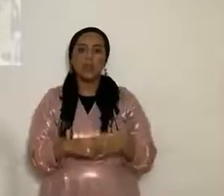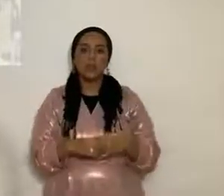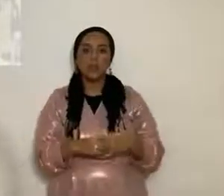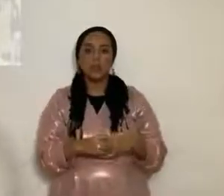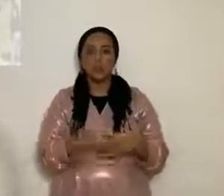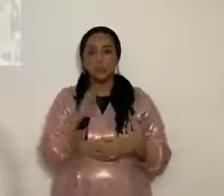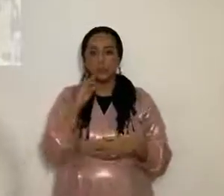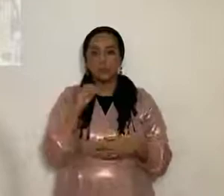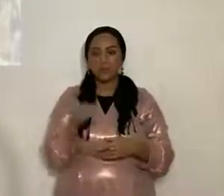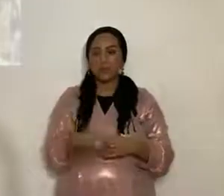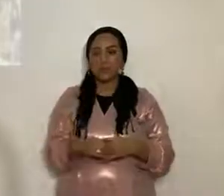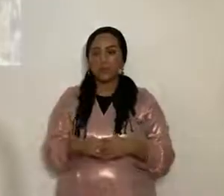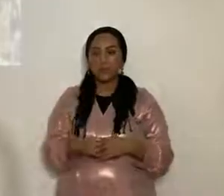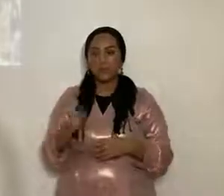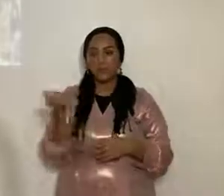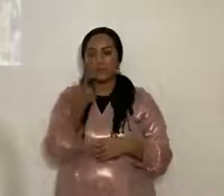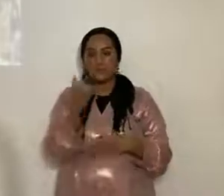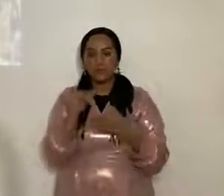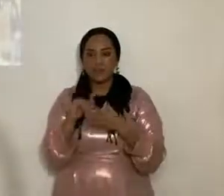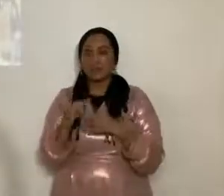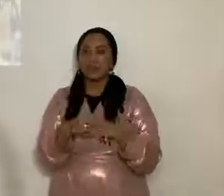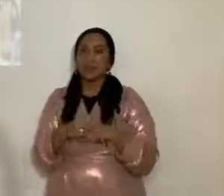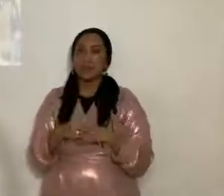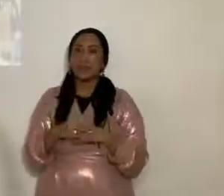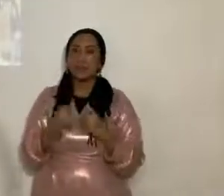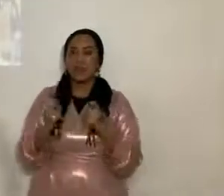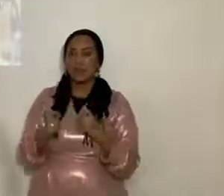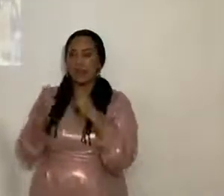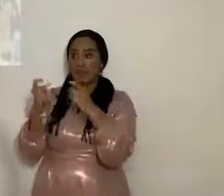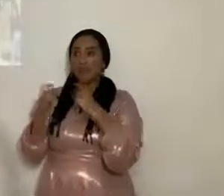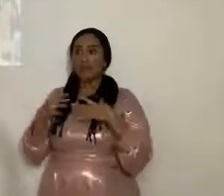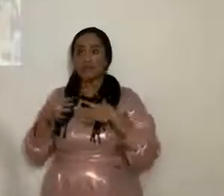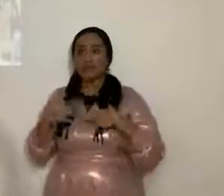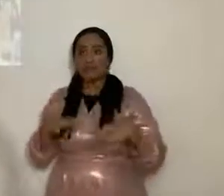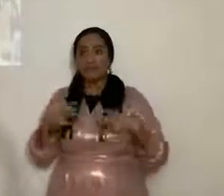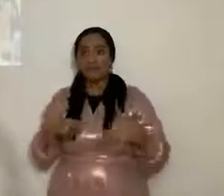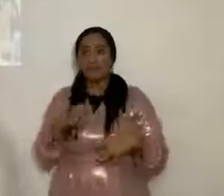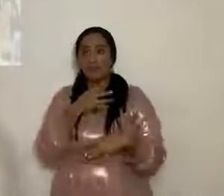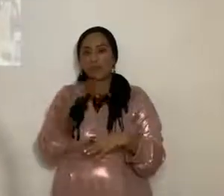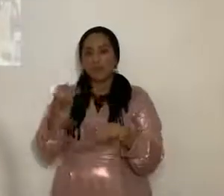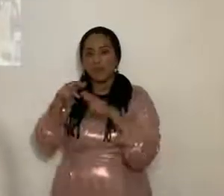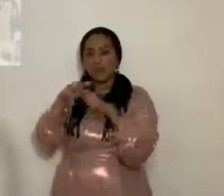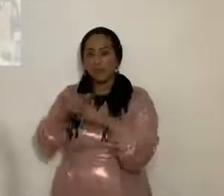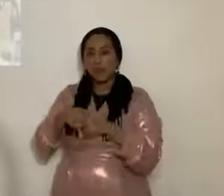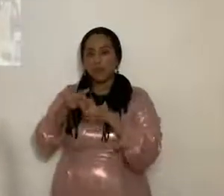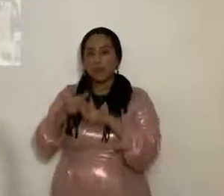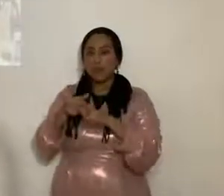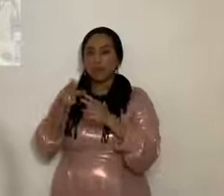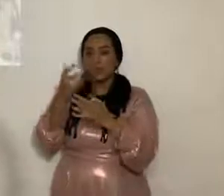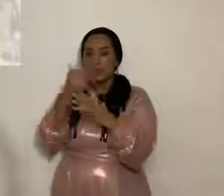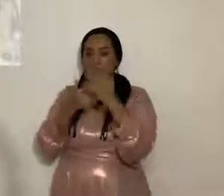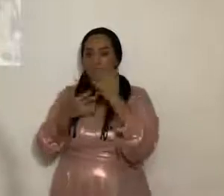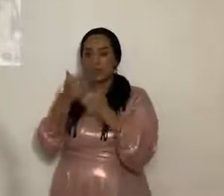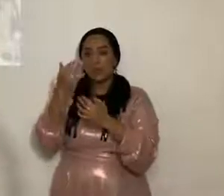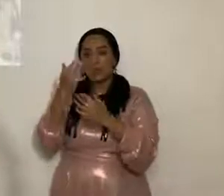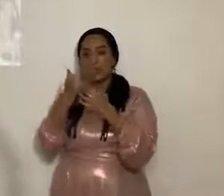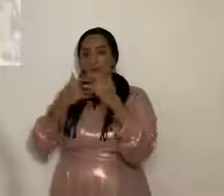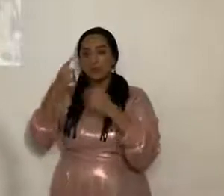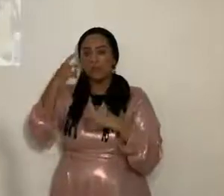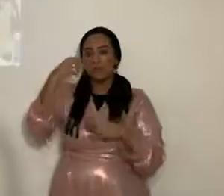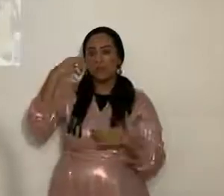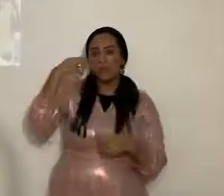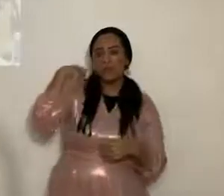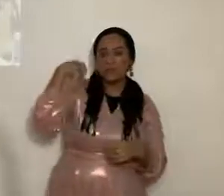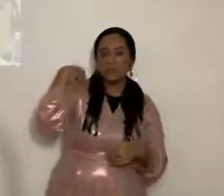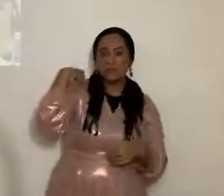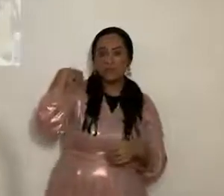¡Qué tremendo! Fíjense todo esto. Y den el vestido y el caballo en mano de alguno de los príncipes